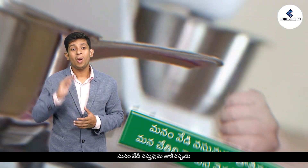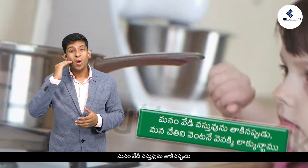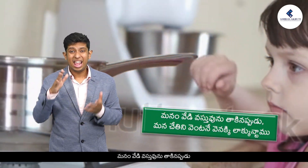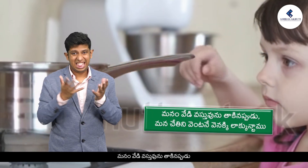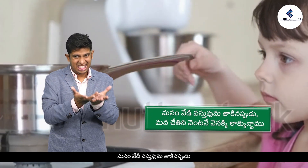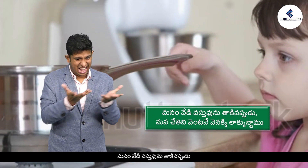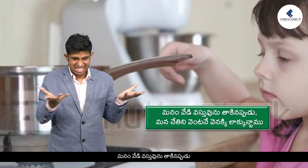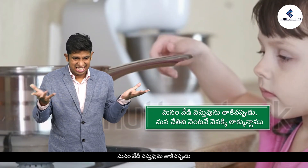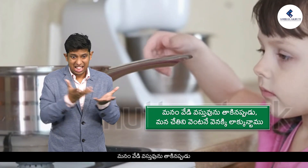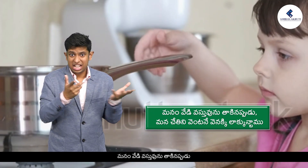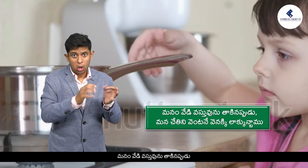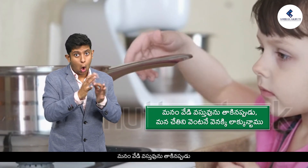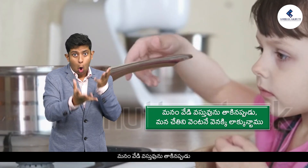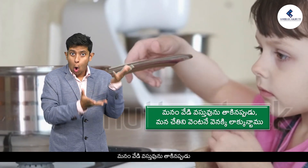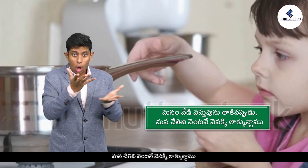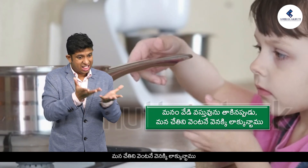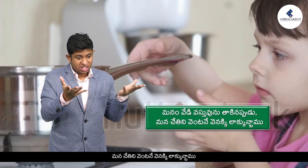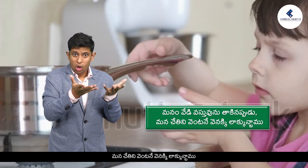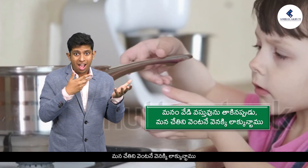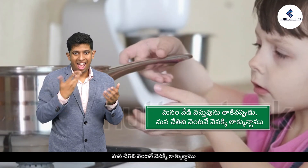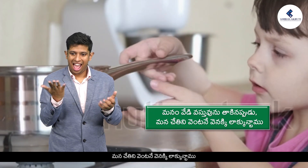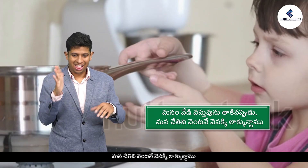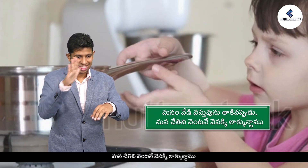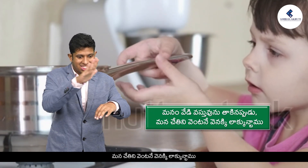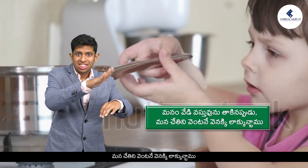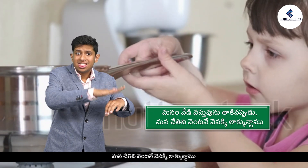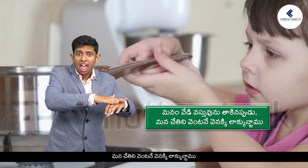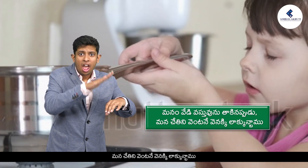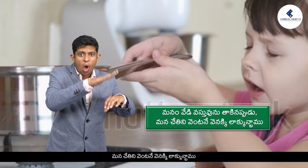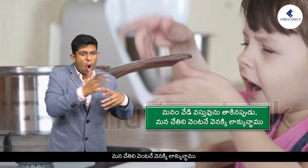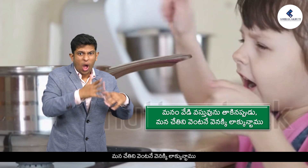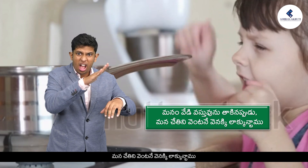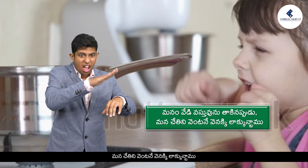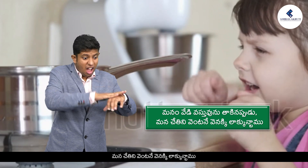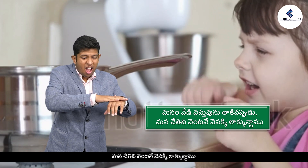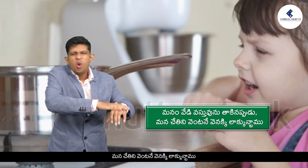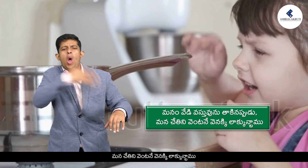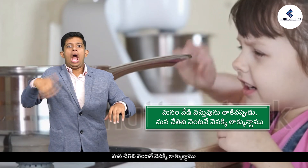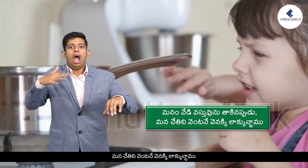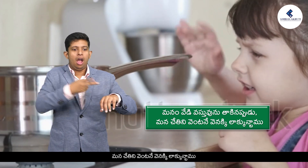మనం వేడి వస్తువును తాకినప్పుడు మన చేతిని వెంటనే వెనక్కి లాక్కుంటాం.